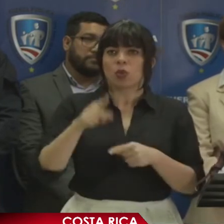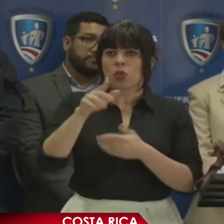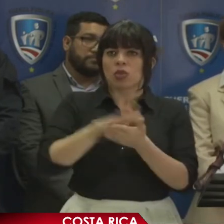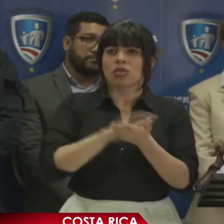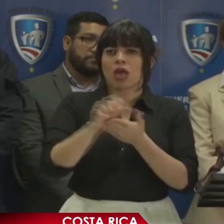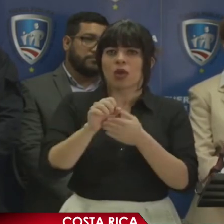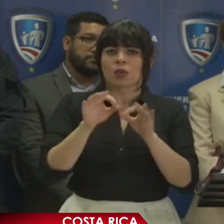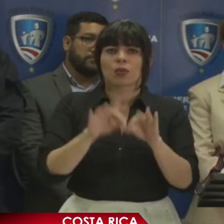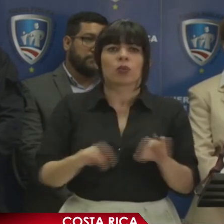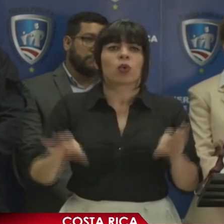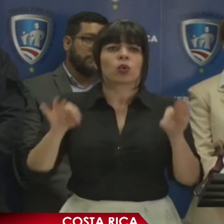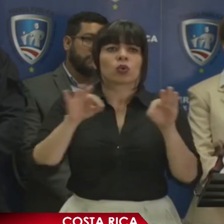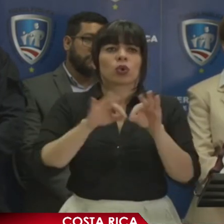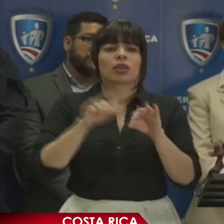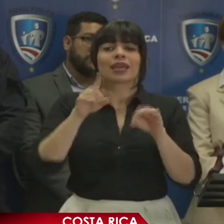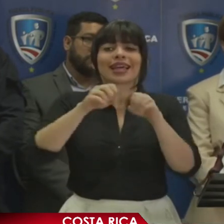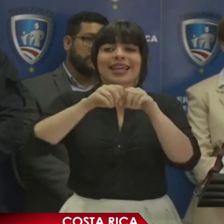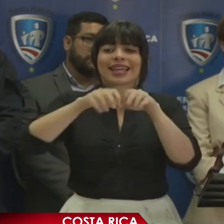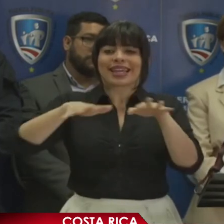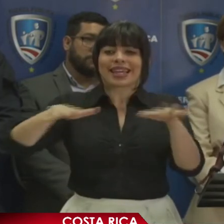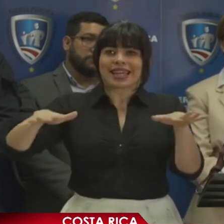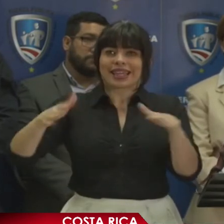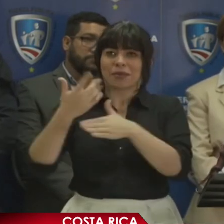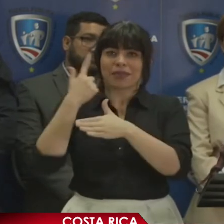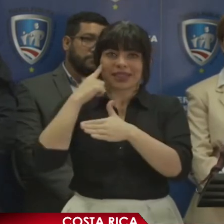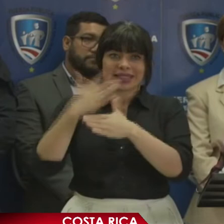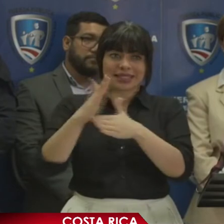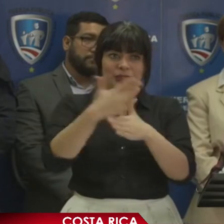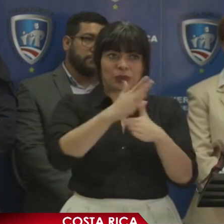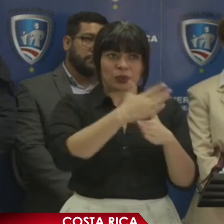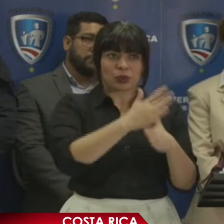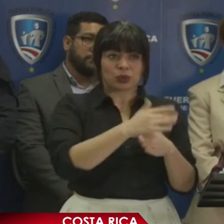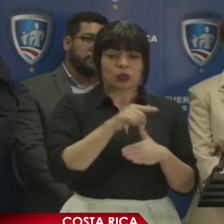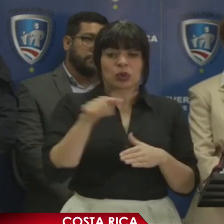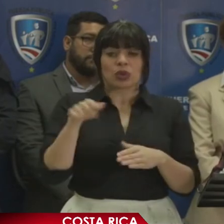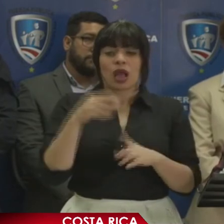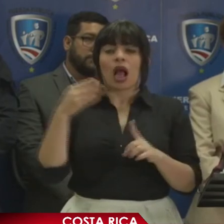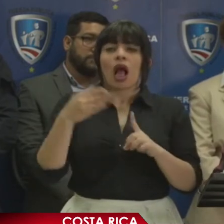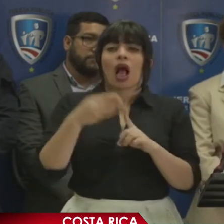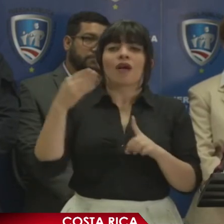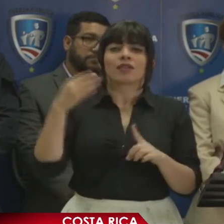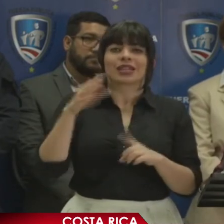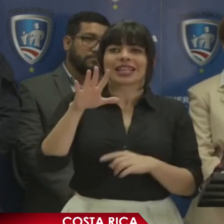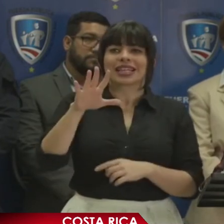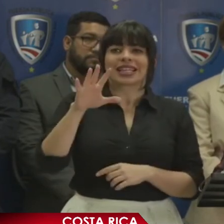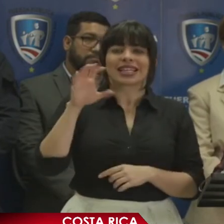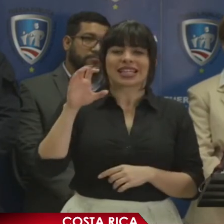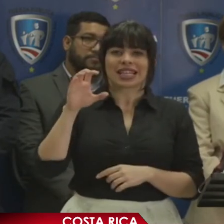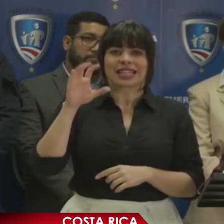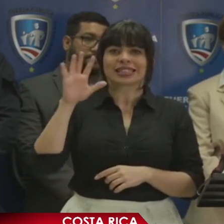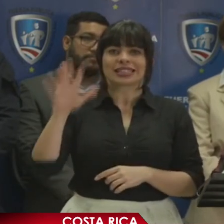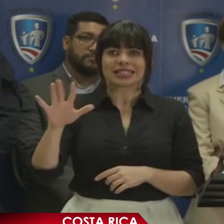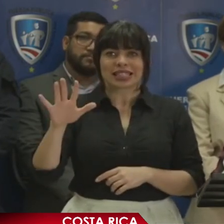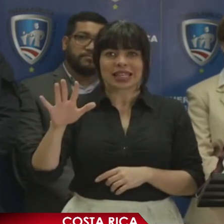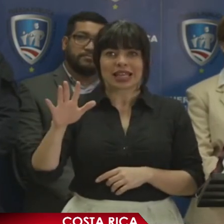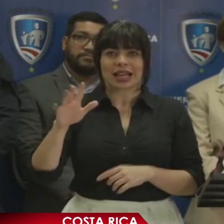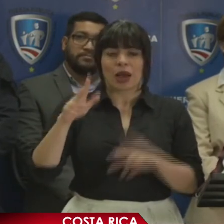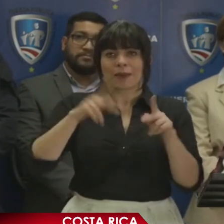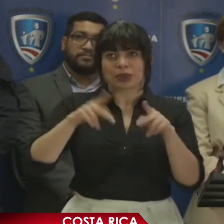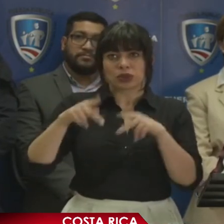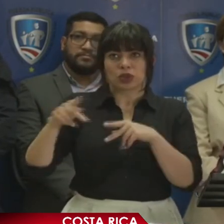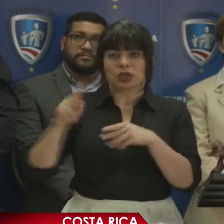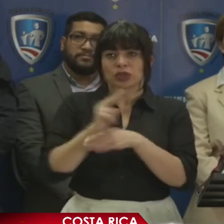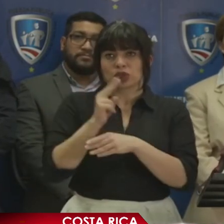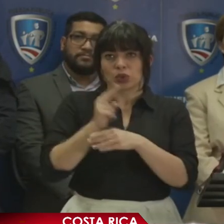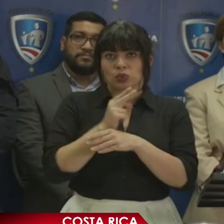importante en la de distribución y quedaron afectados línea 505 abonados de la